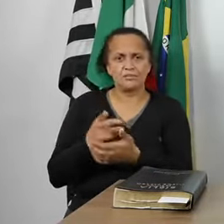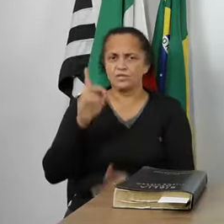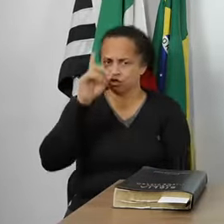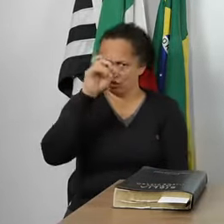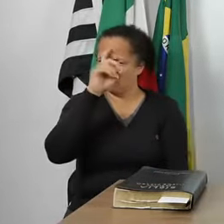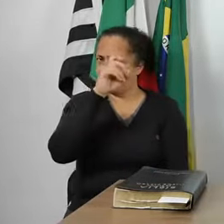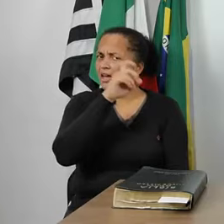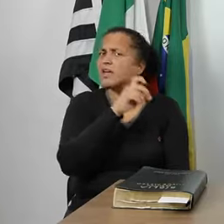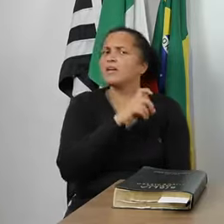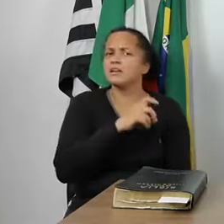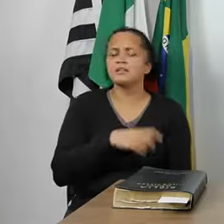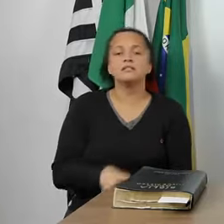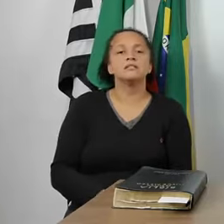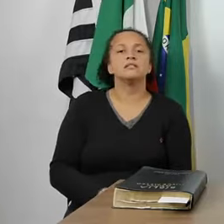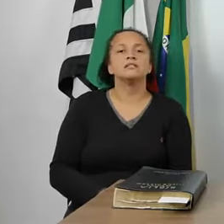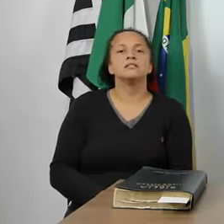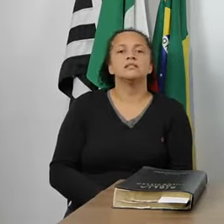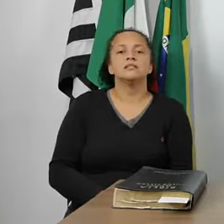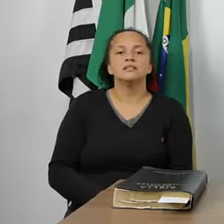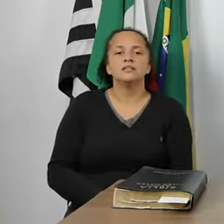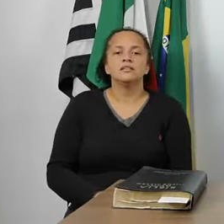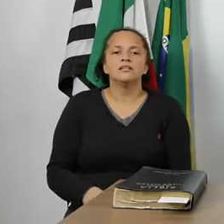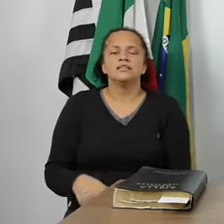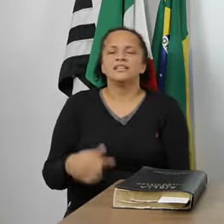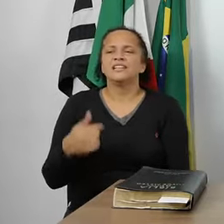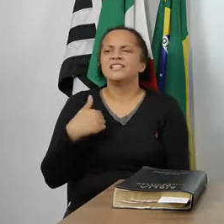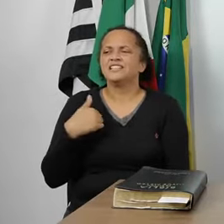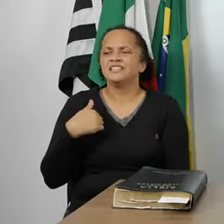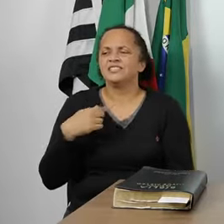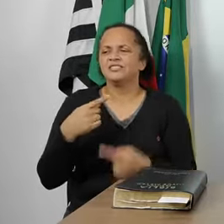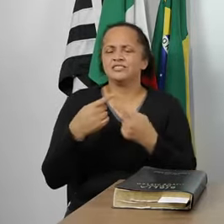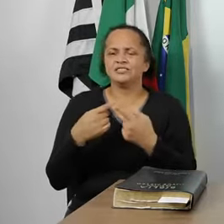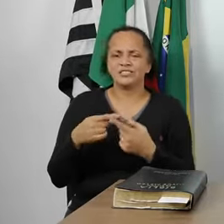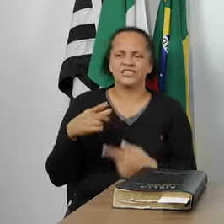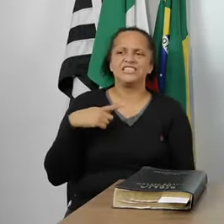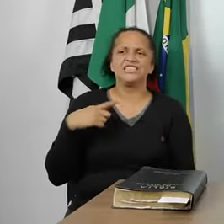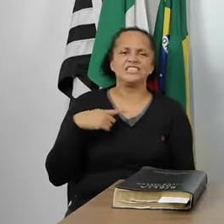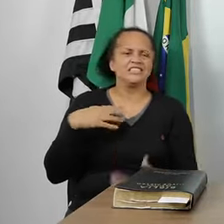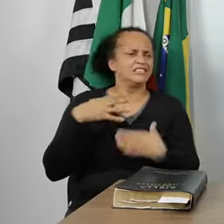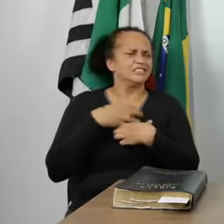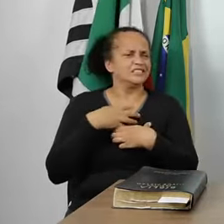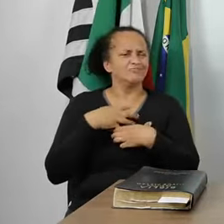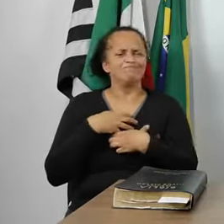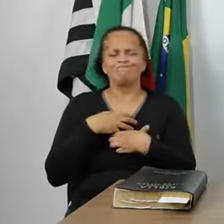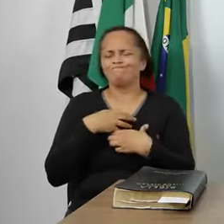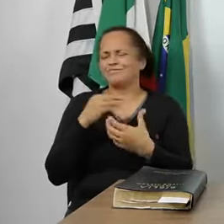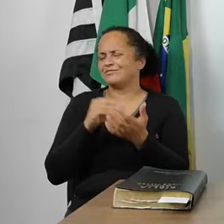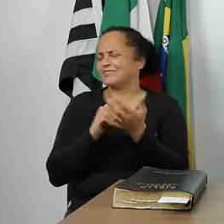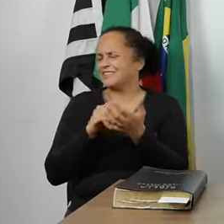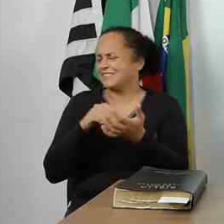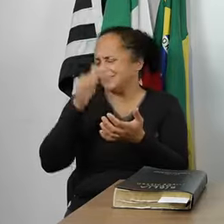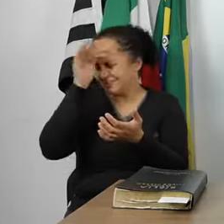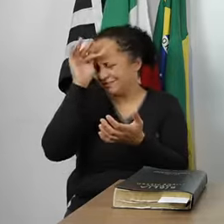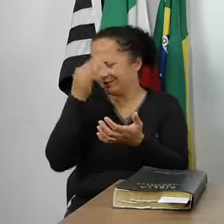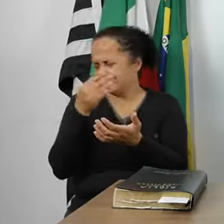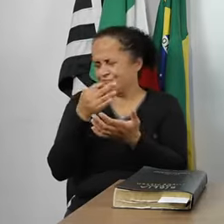muitas vezes deixar-se levar pelos sentimentos e não pela fé. Todos nós temos essas dificuldades, mas o que a gente